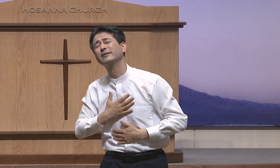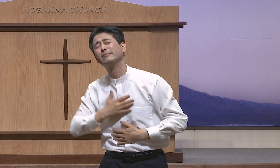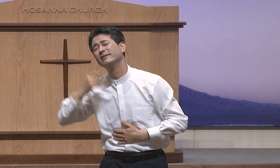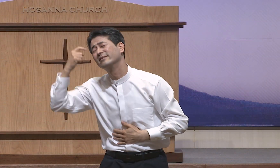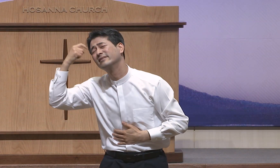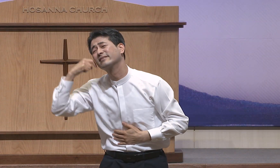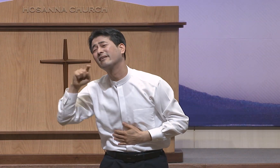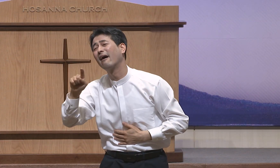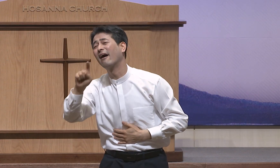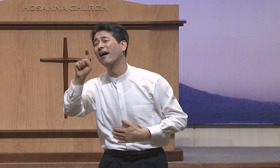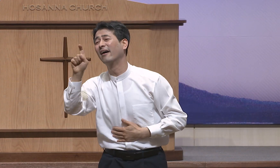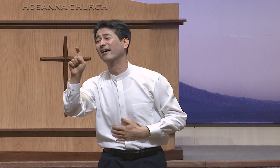있을까